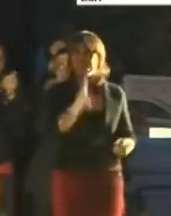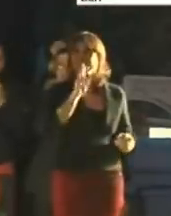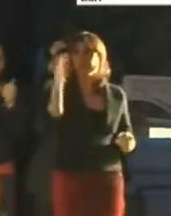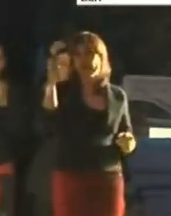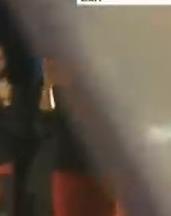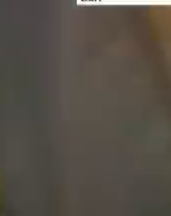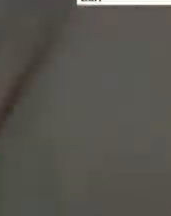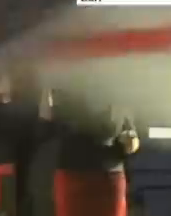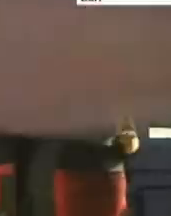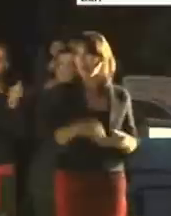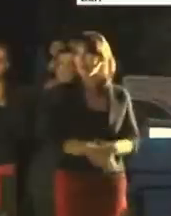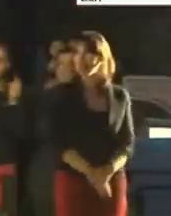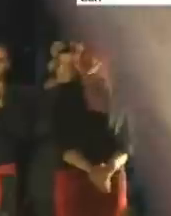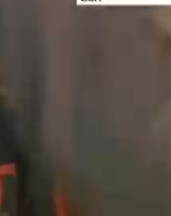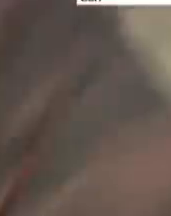No, ma